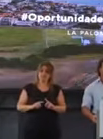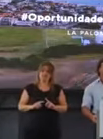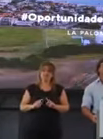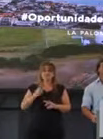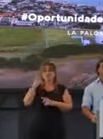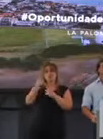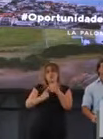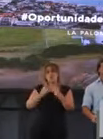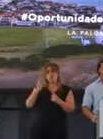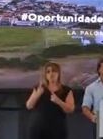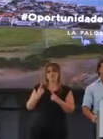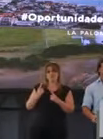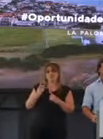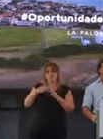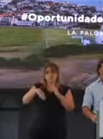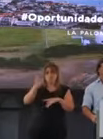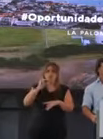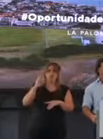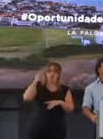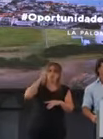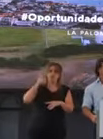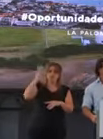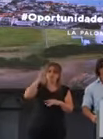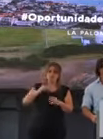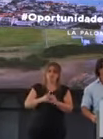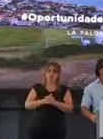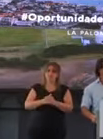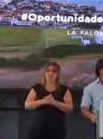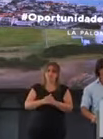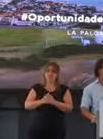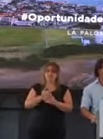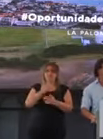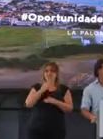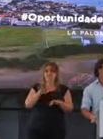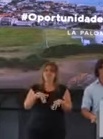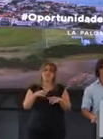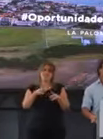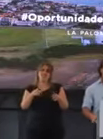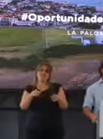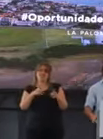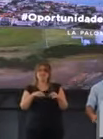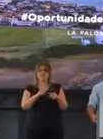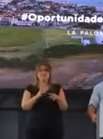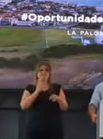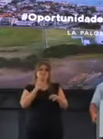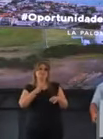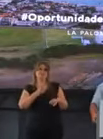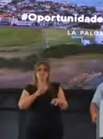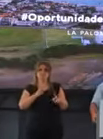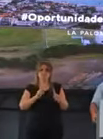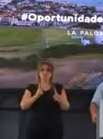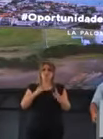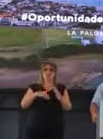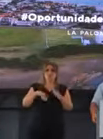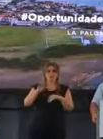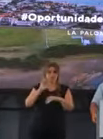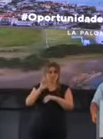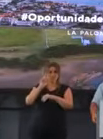que algunos dicen que a eso se le genera la soberbia. No, no, la soberbia viene sola, la mayoría política la